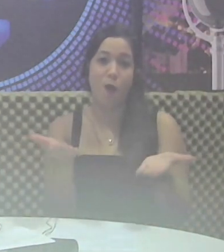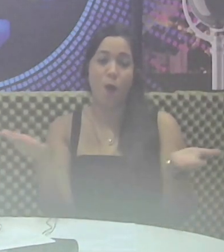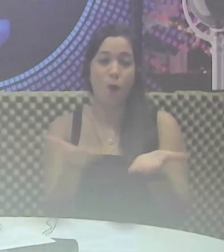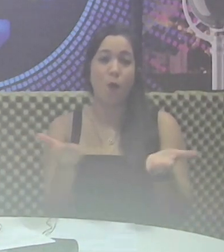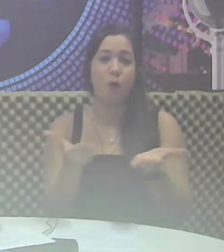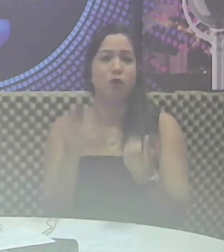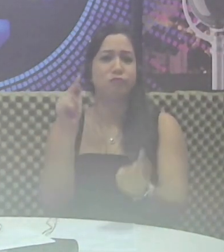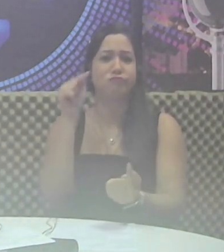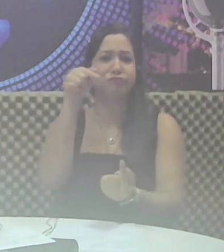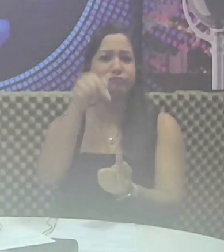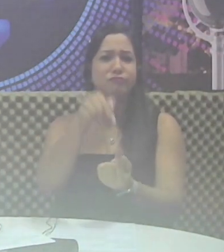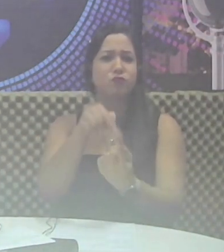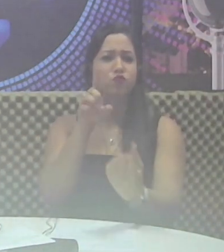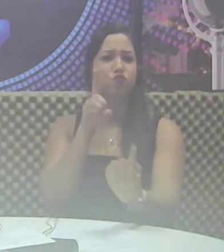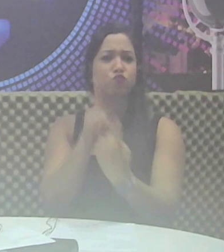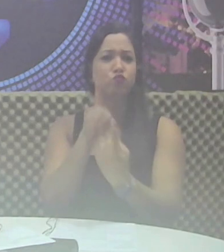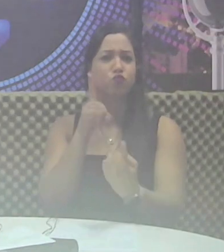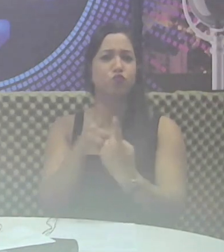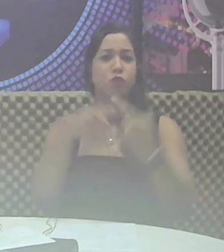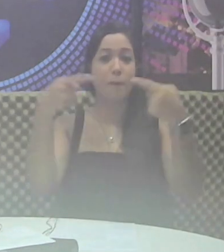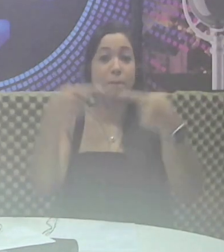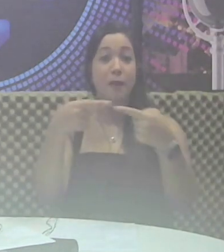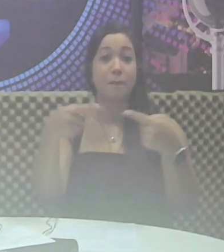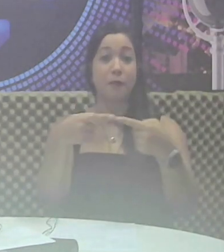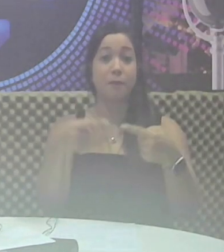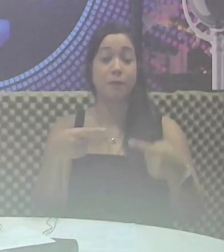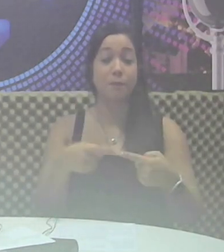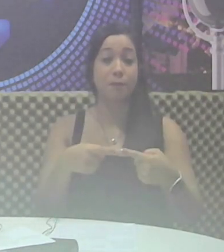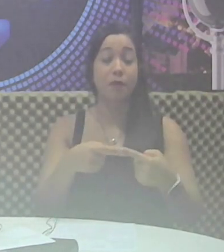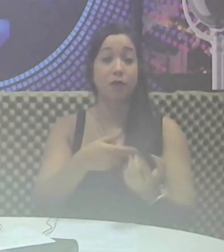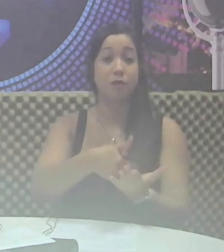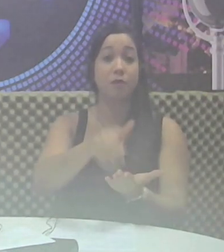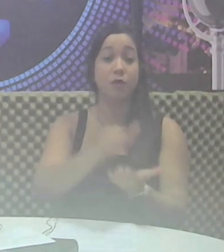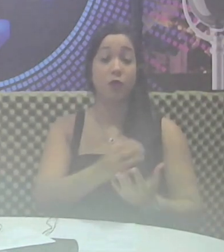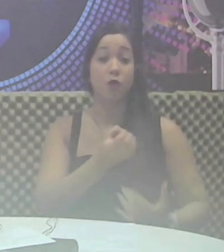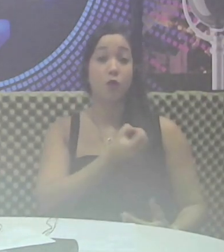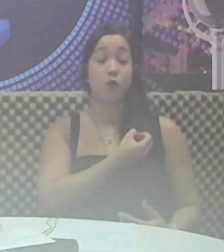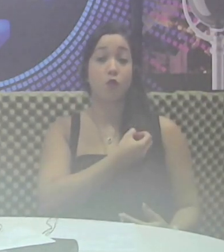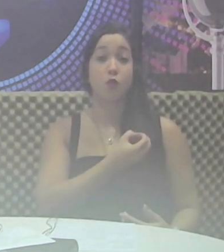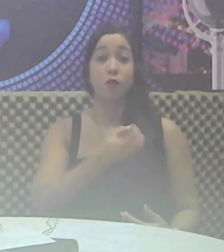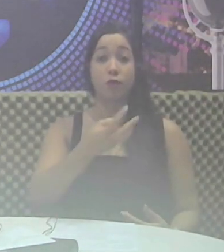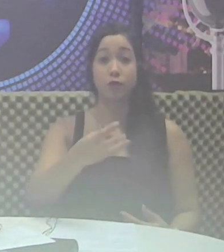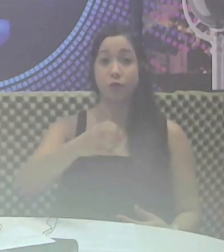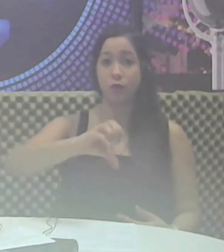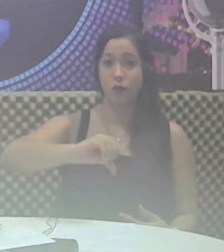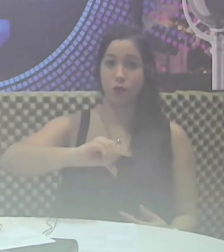busca garantir o atendimento em conformidade com a nota técnica número